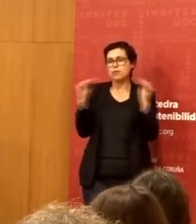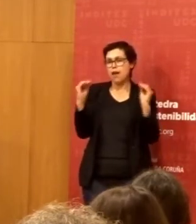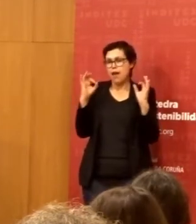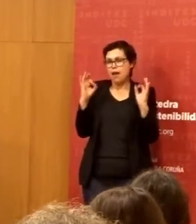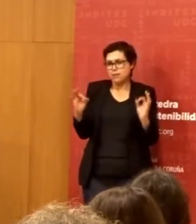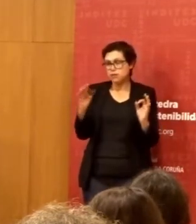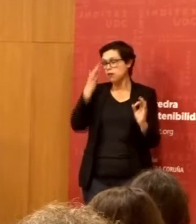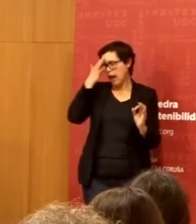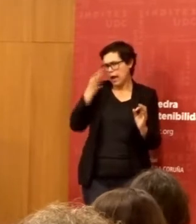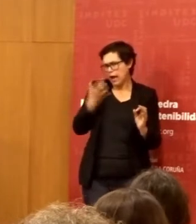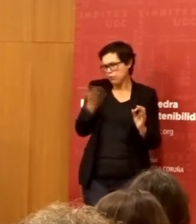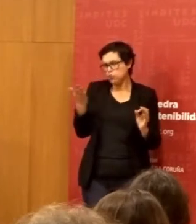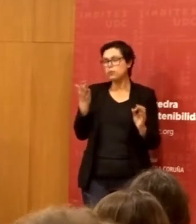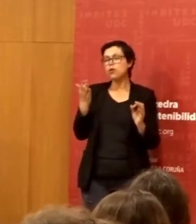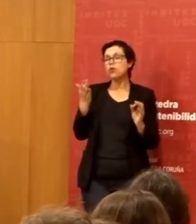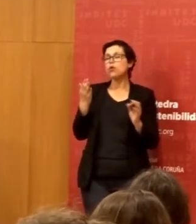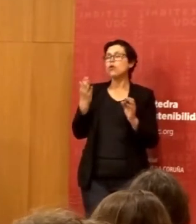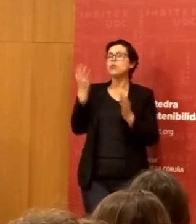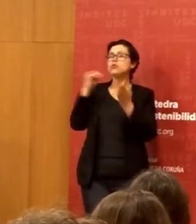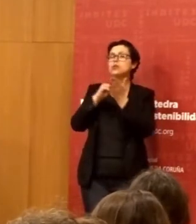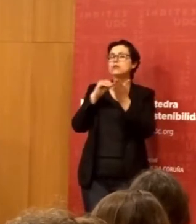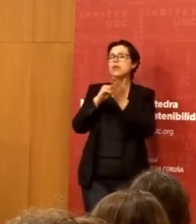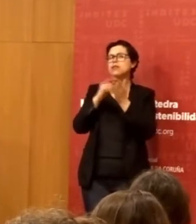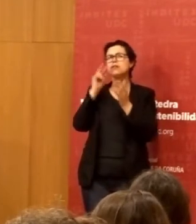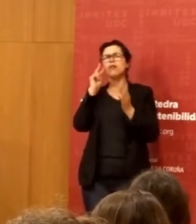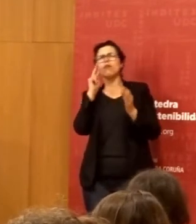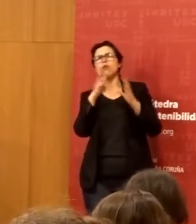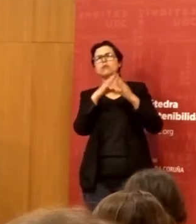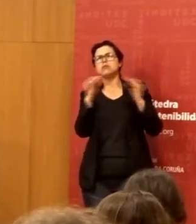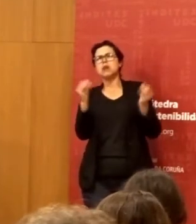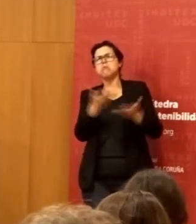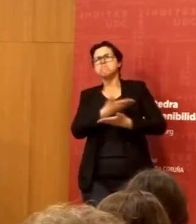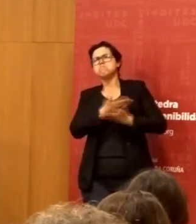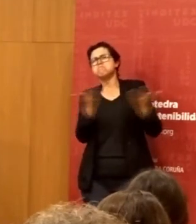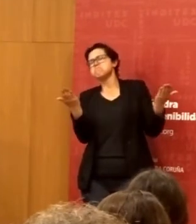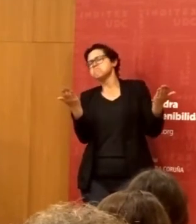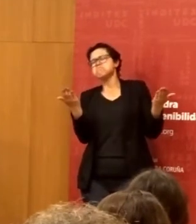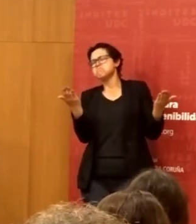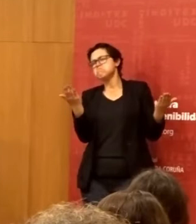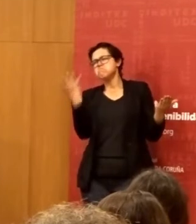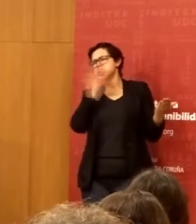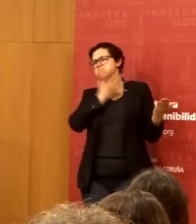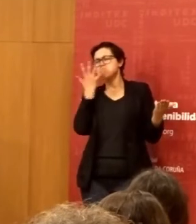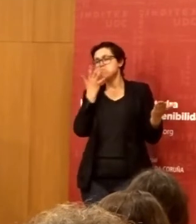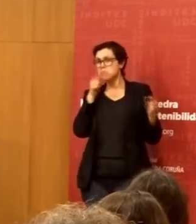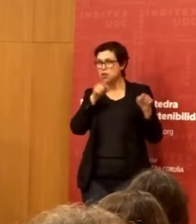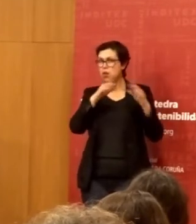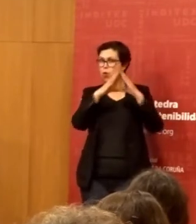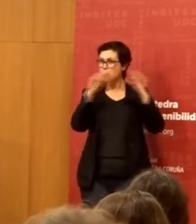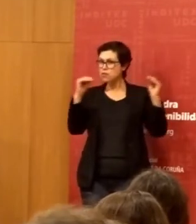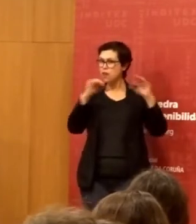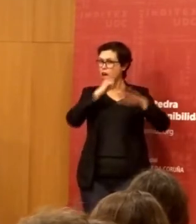queramos o no, lo queremos, ¿no? Pero a veces pensamos que no es que ha perdido prestigio como institución, pero sigue siendo una institución